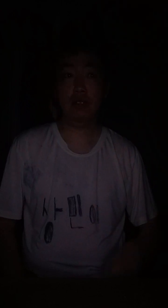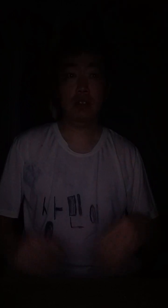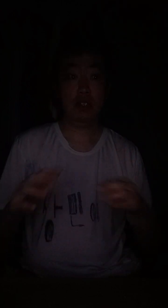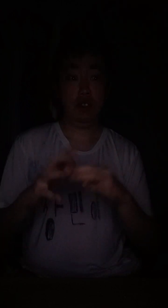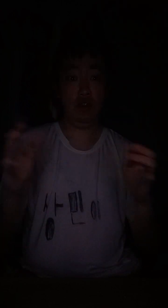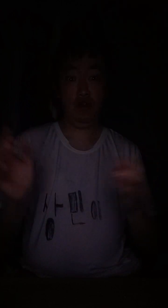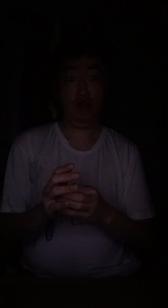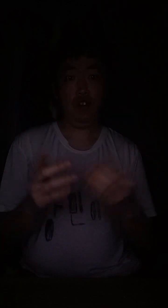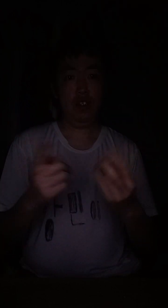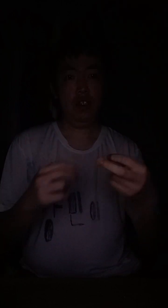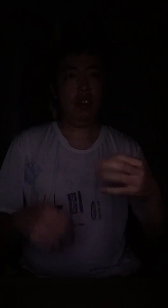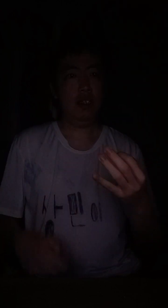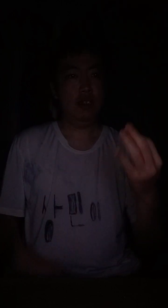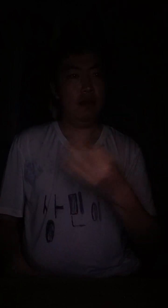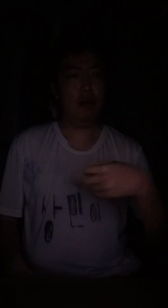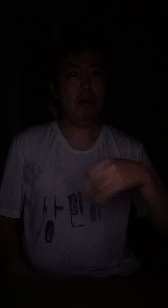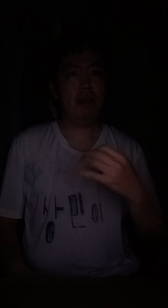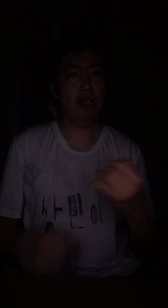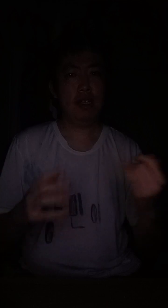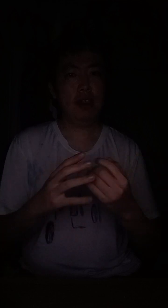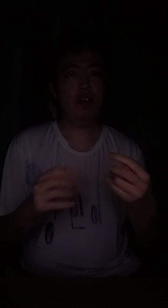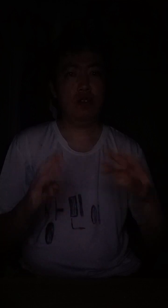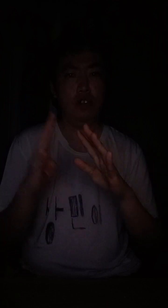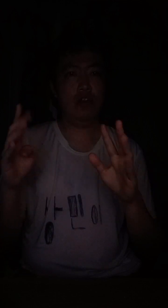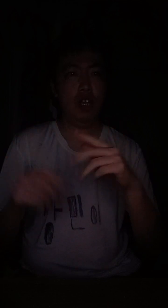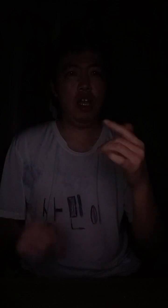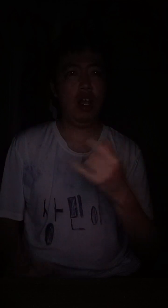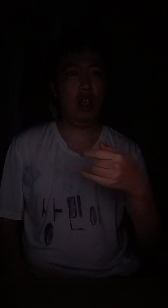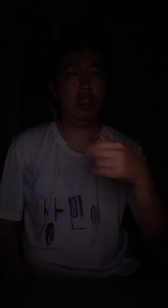KBS 27대 사장으로 취임한 박장범 사장은 9시 뉴스 앵커 시절